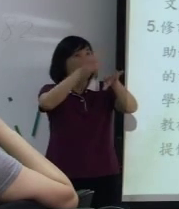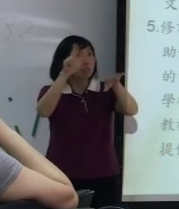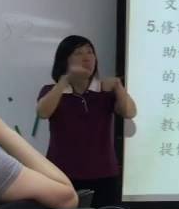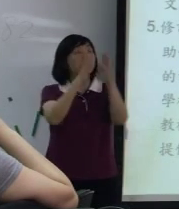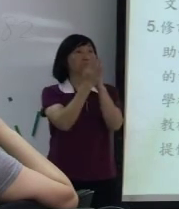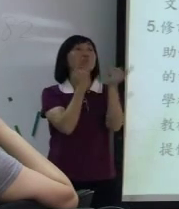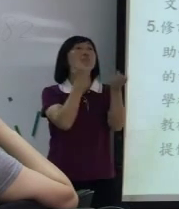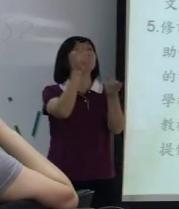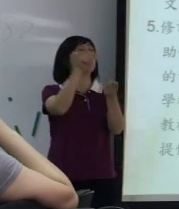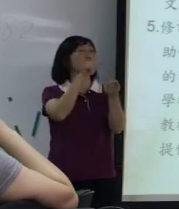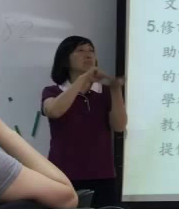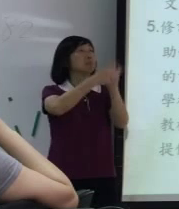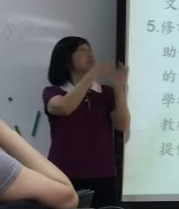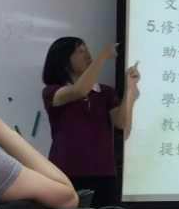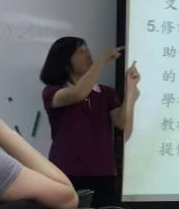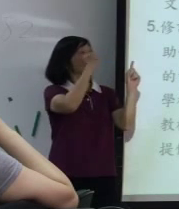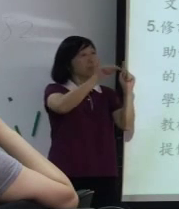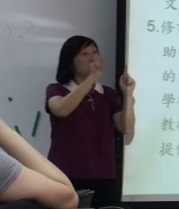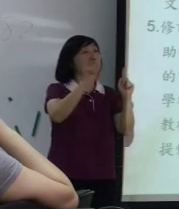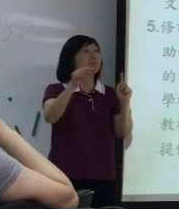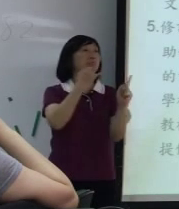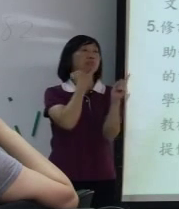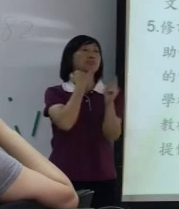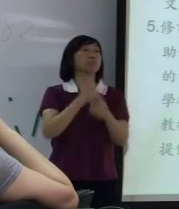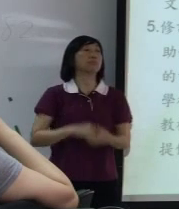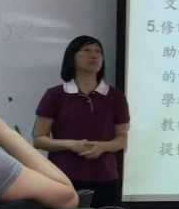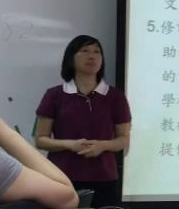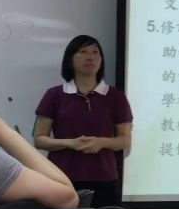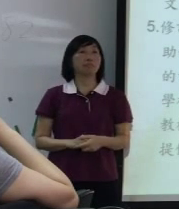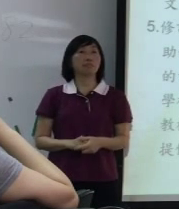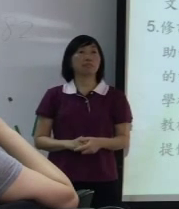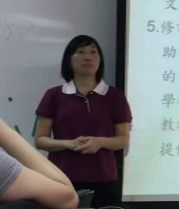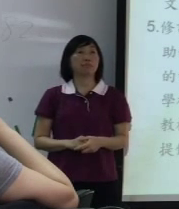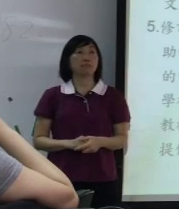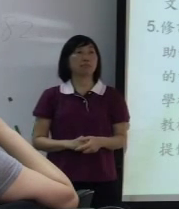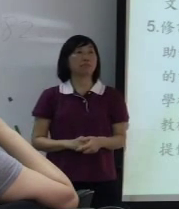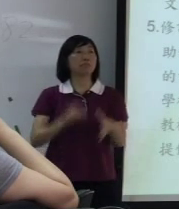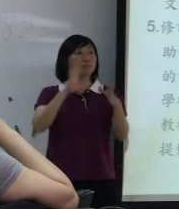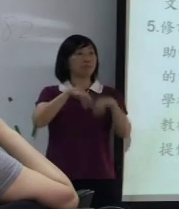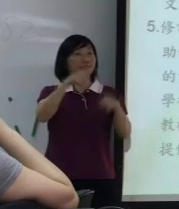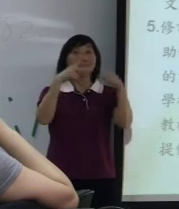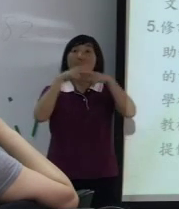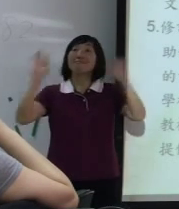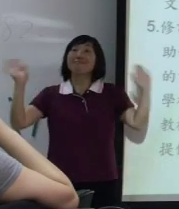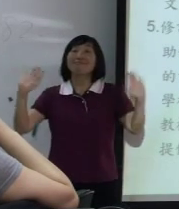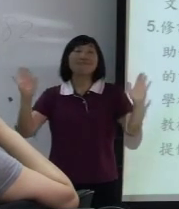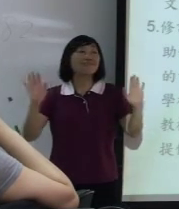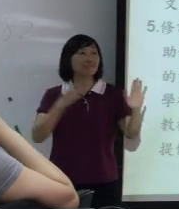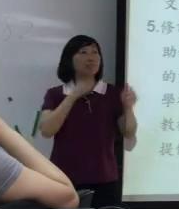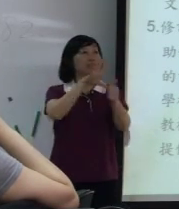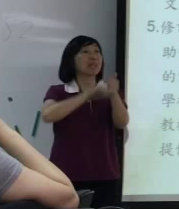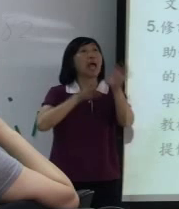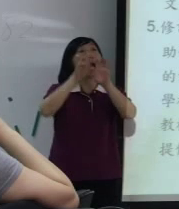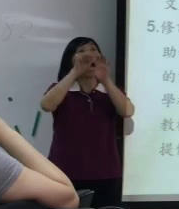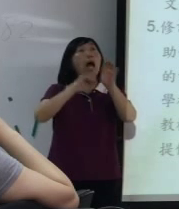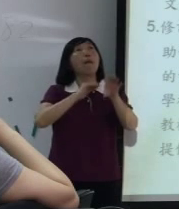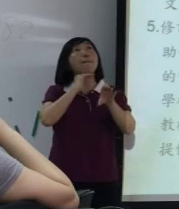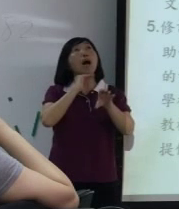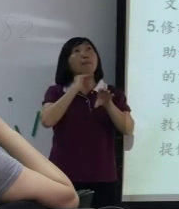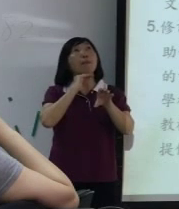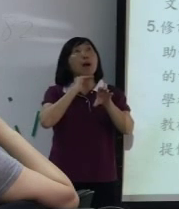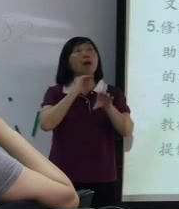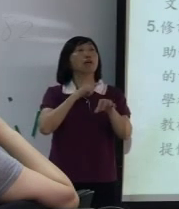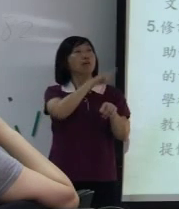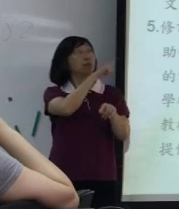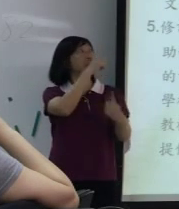我们也呈现出来。因为这个，我们的小朋友要学注音符号